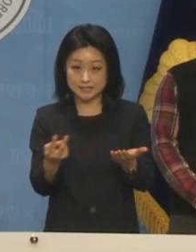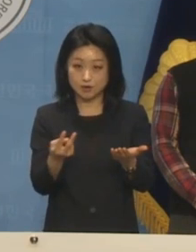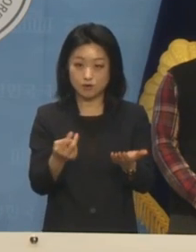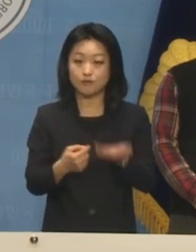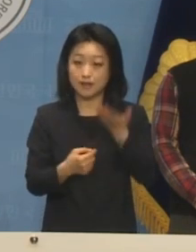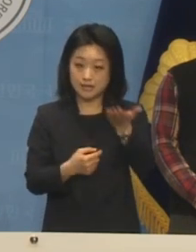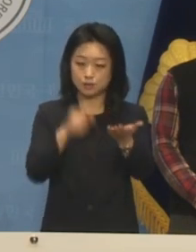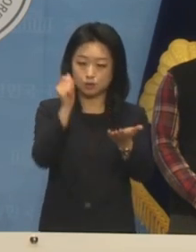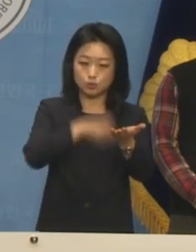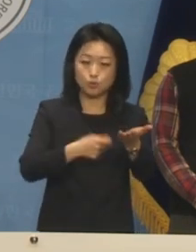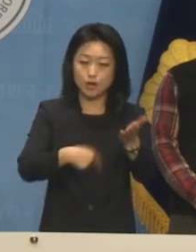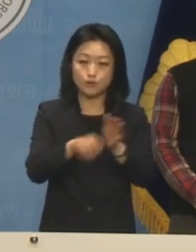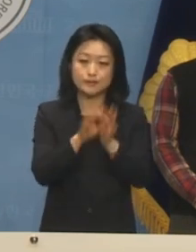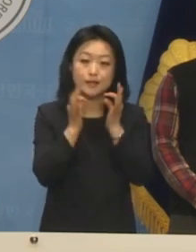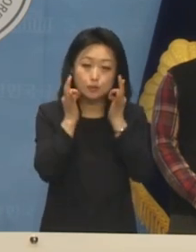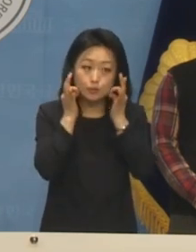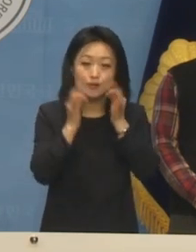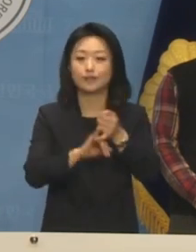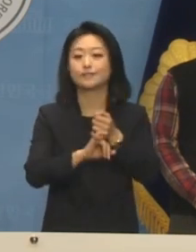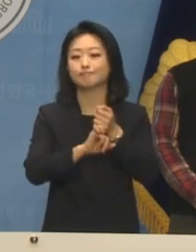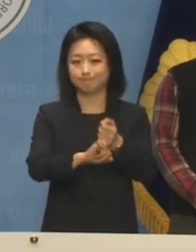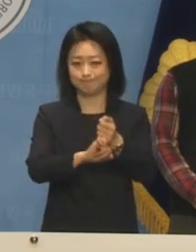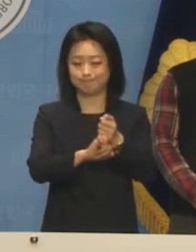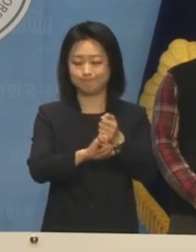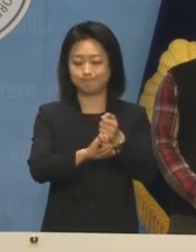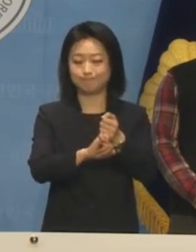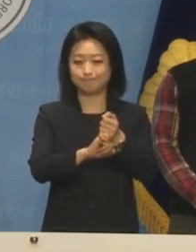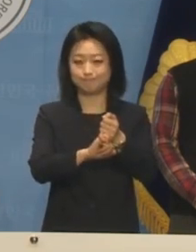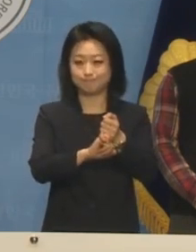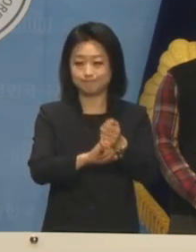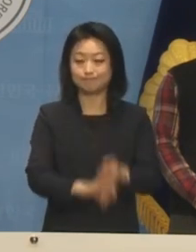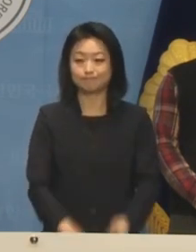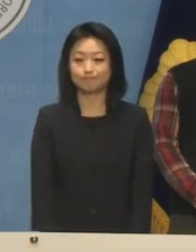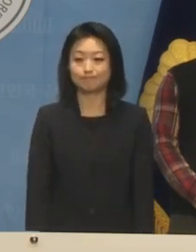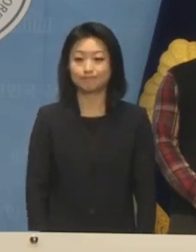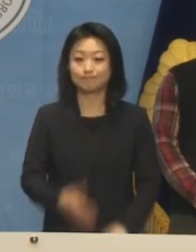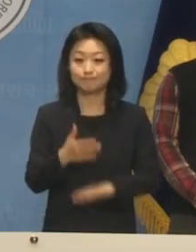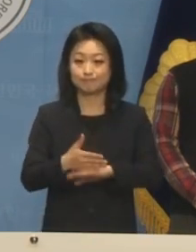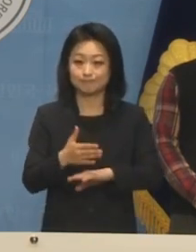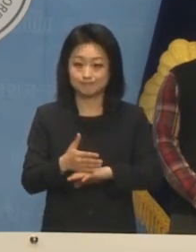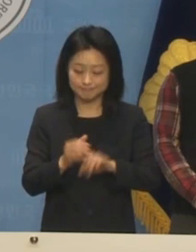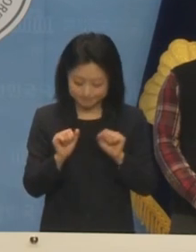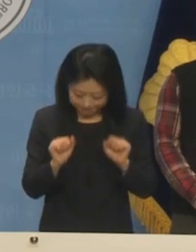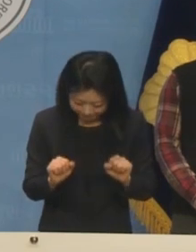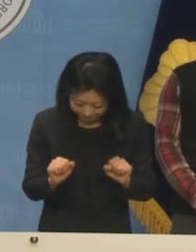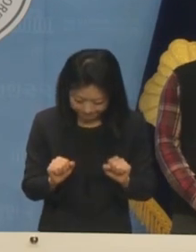수 있도록 최선을 다하겠다는 약속을 드리겠습니다. 고맙습니다.